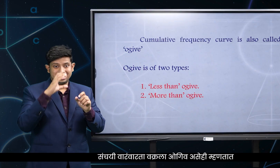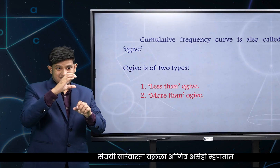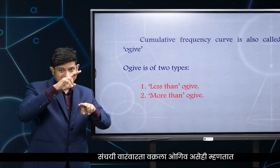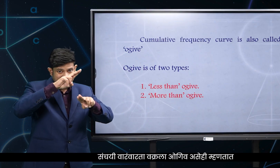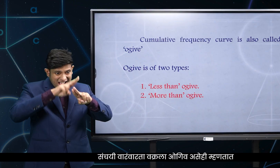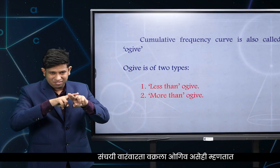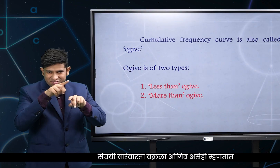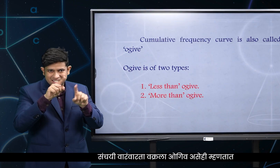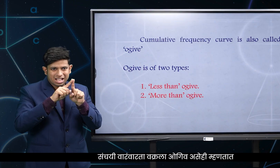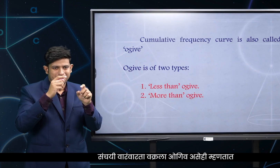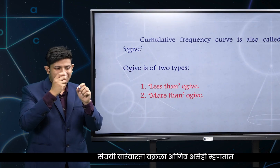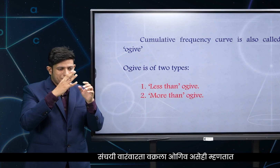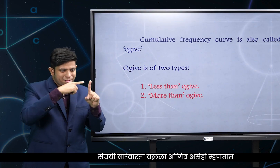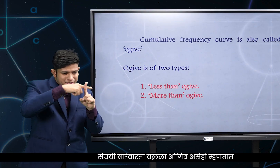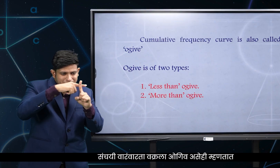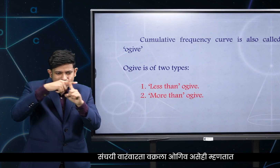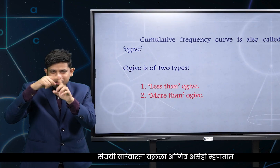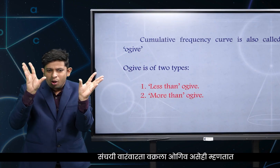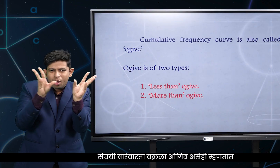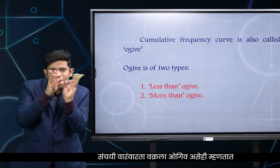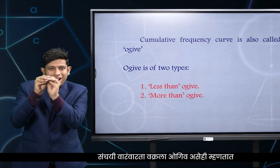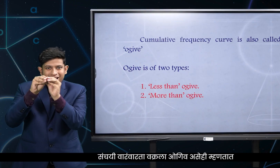संचयी वारंवारता वक्रला ऑगिव्ह असेही म्हणतात.